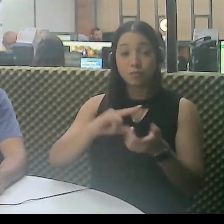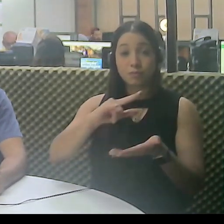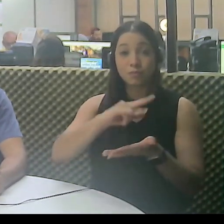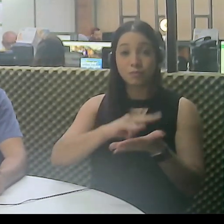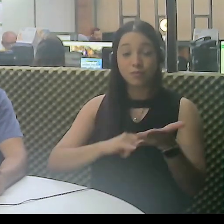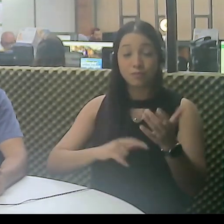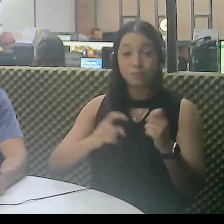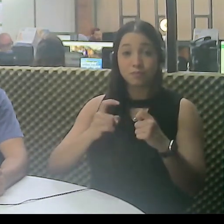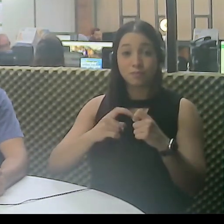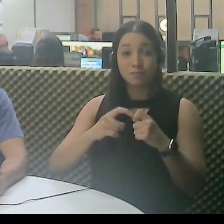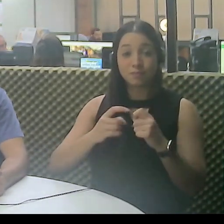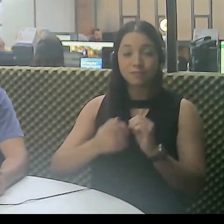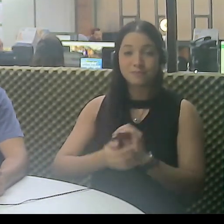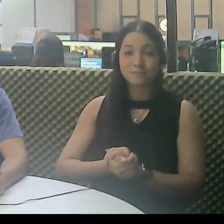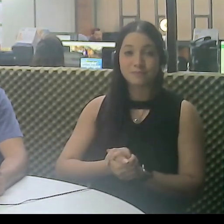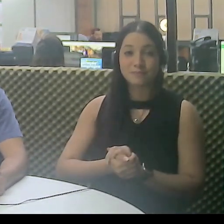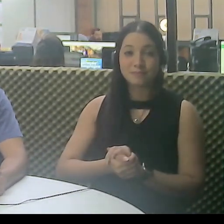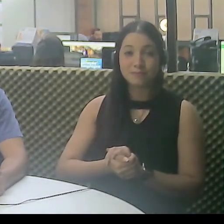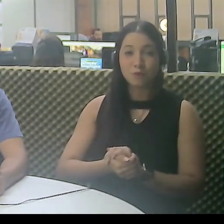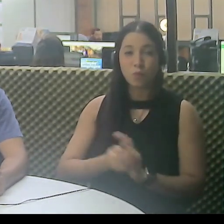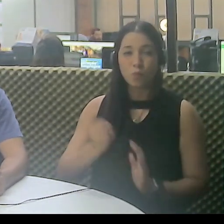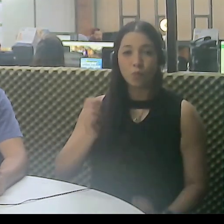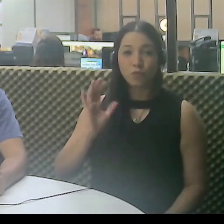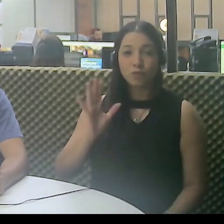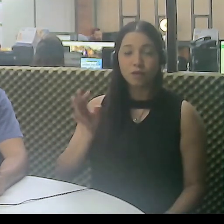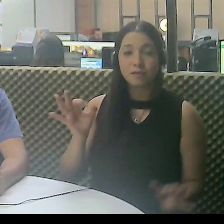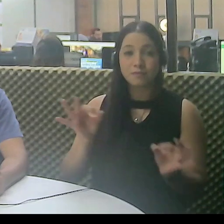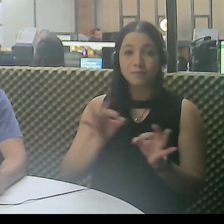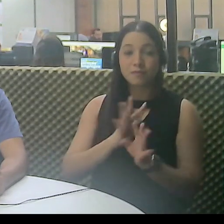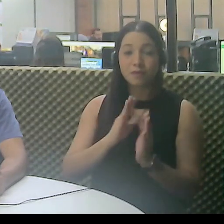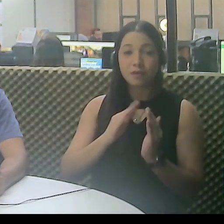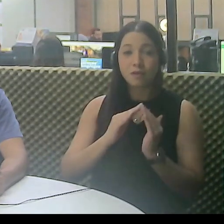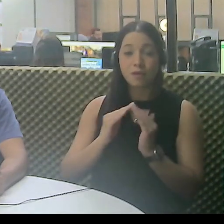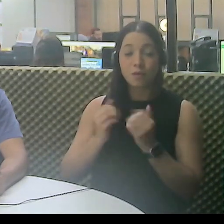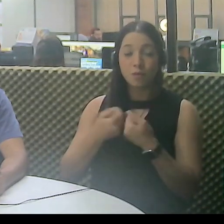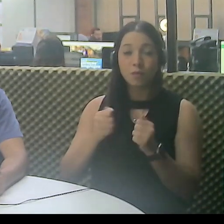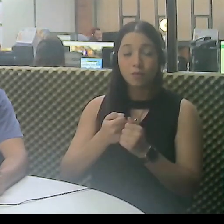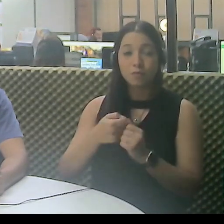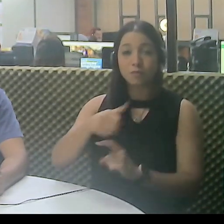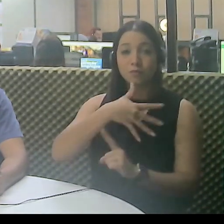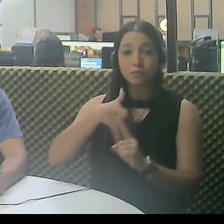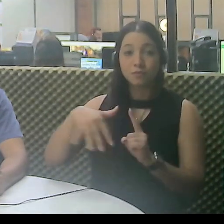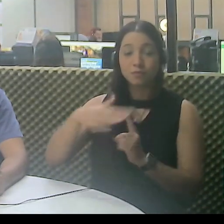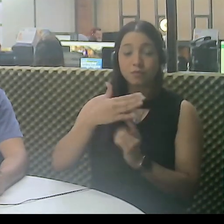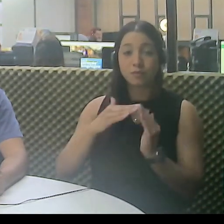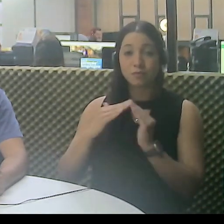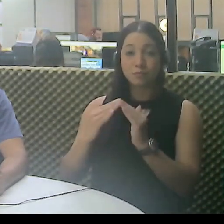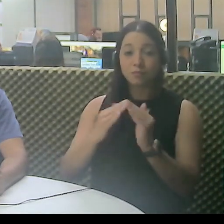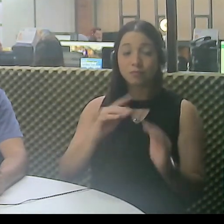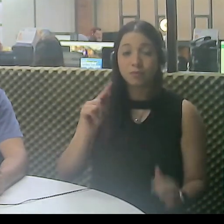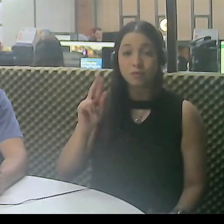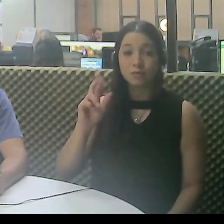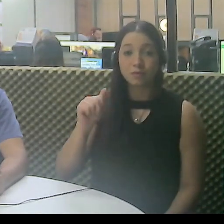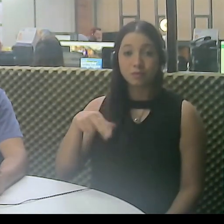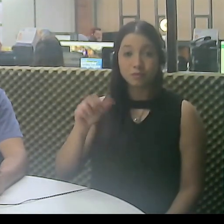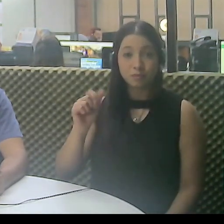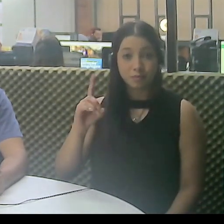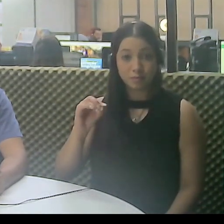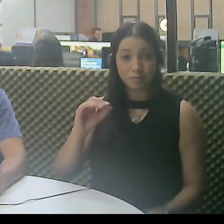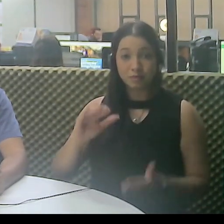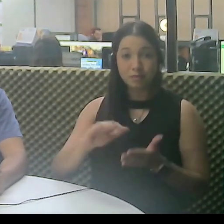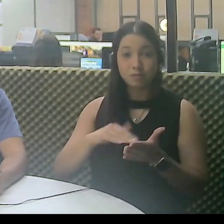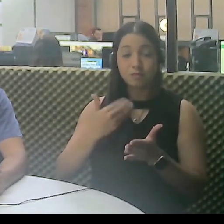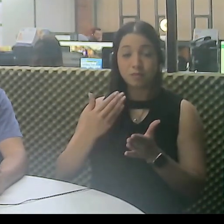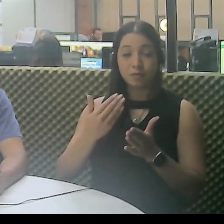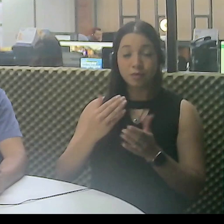médico. Últimos dias do busão social no bairro Granada. O serviço itinerante da Secretaria Municipal de